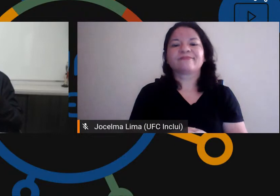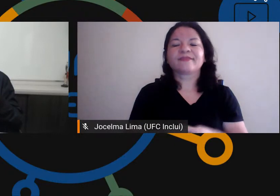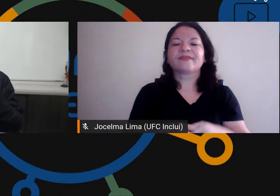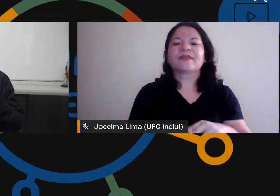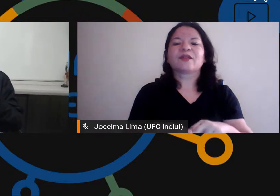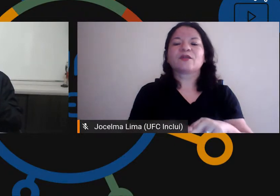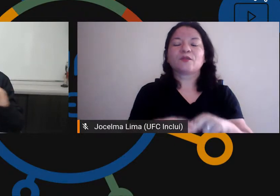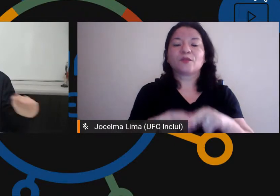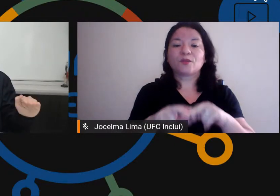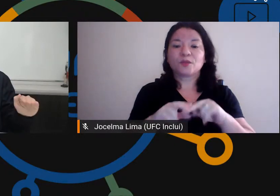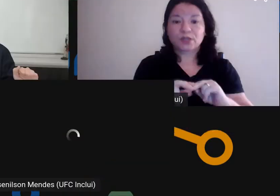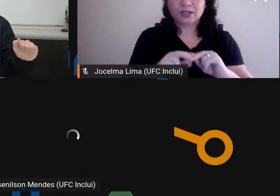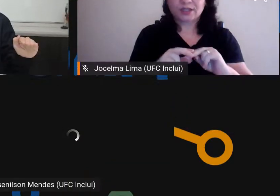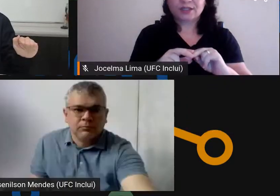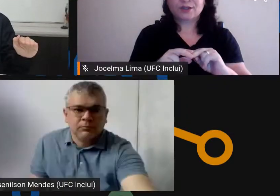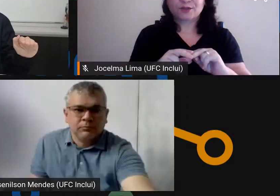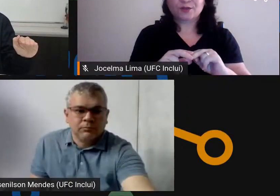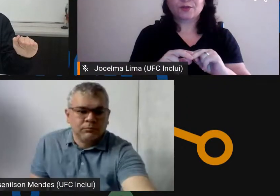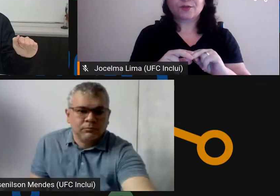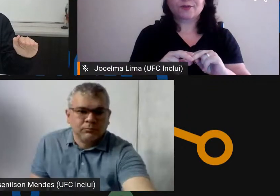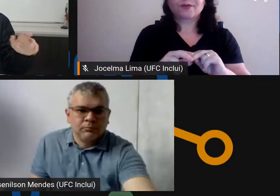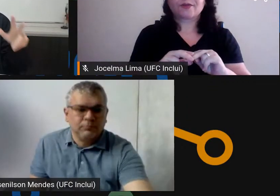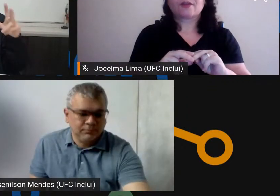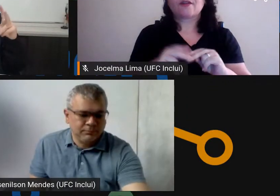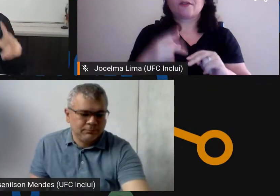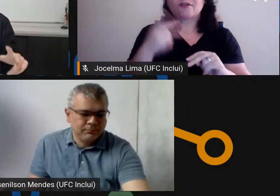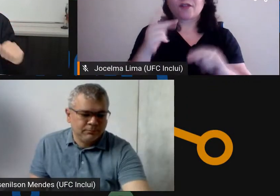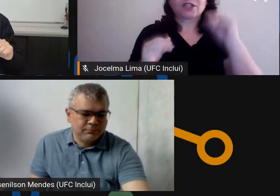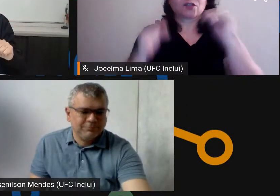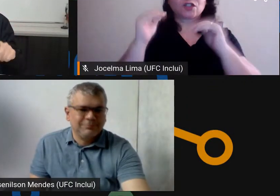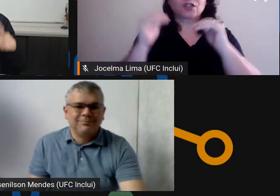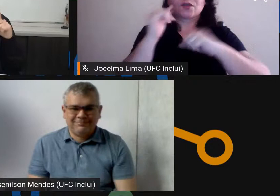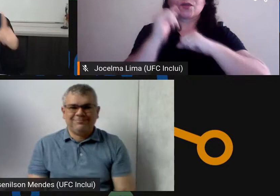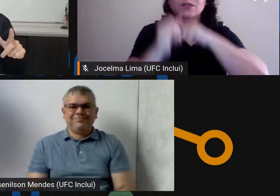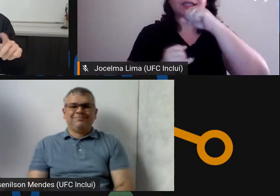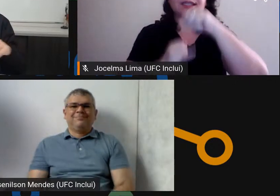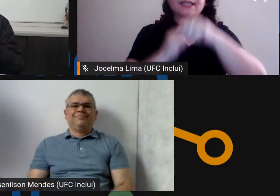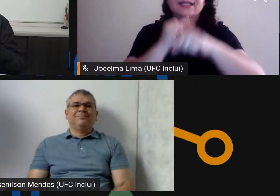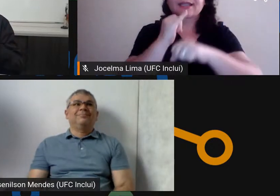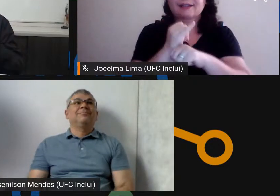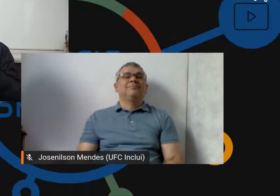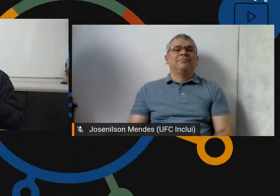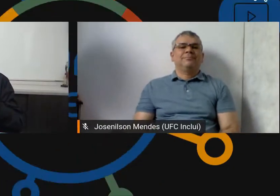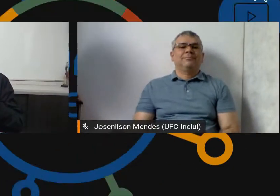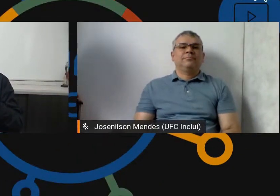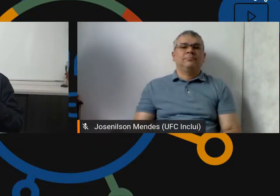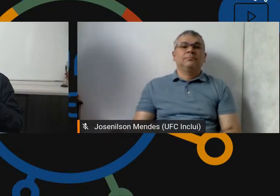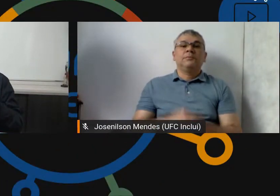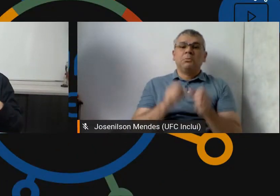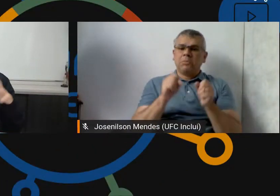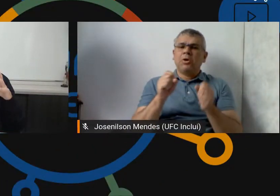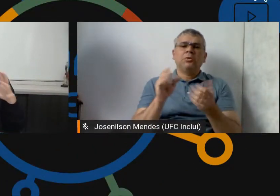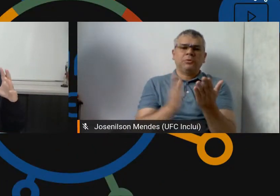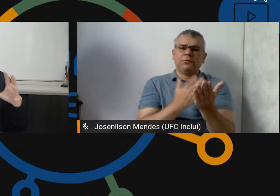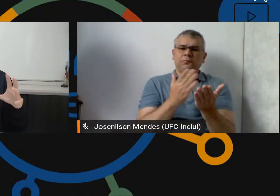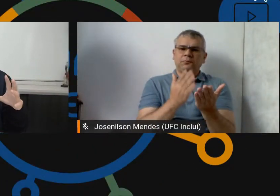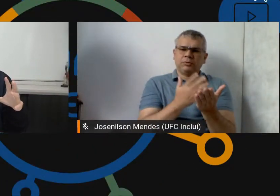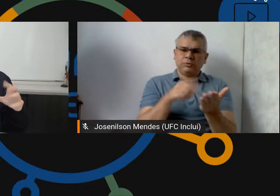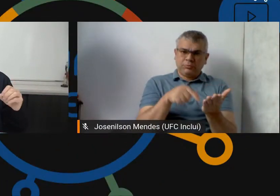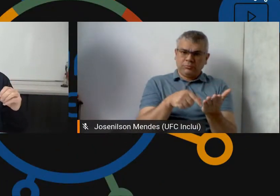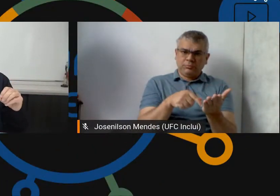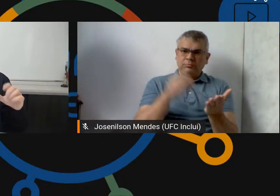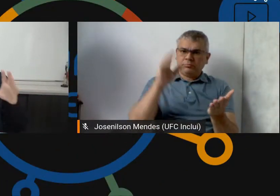falo em revista de nível internacional. Ela pode ser do Brasil, mas de nível internacional. Ok? Revista